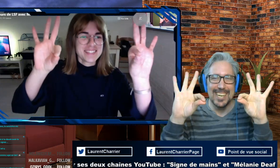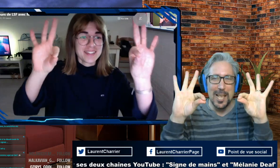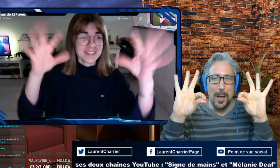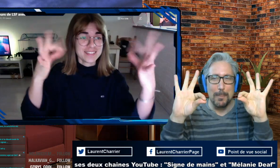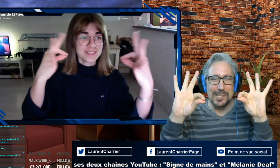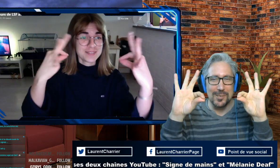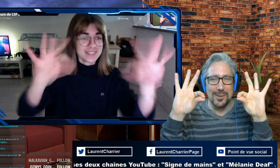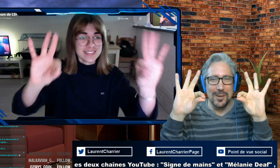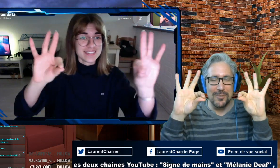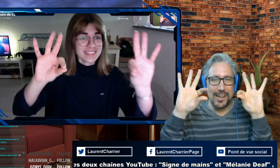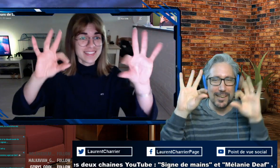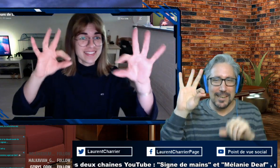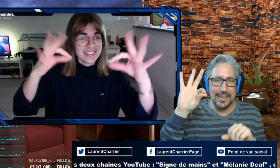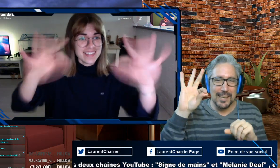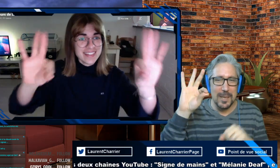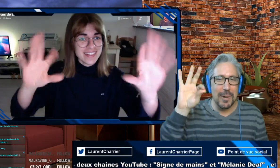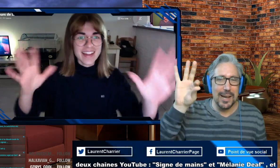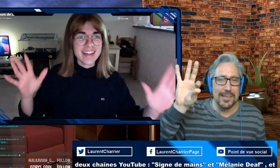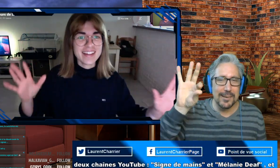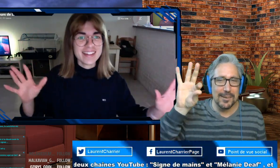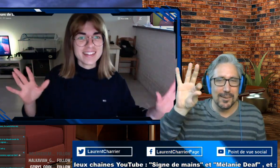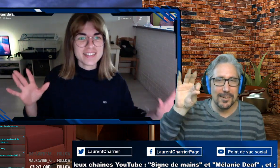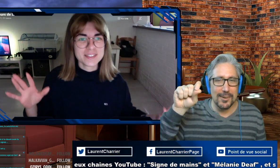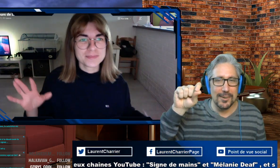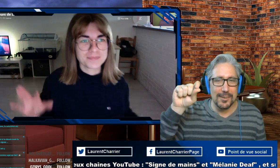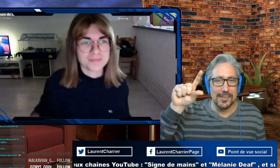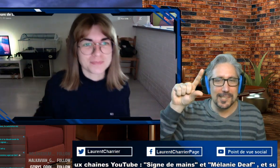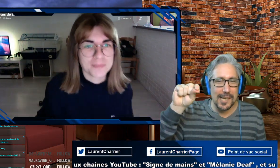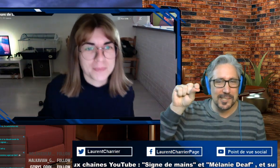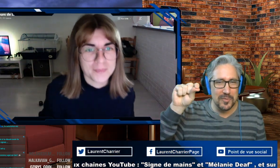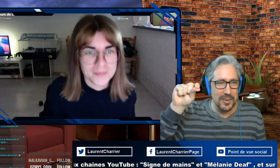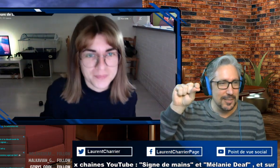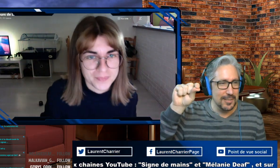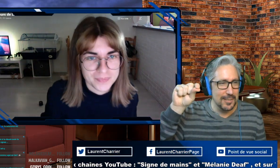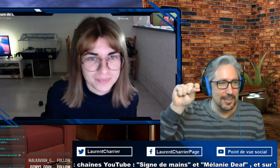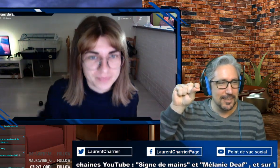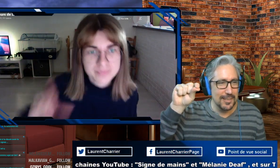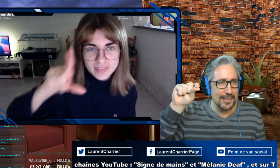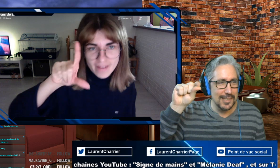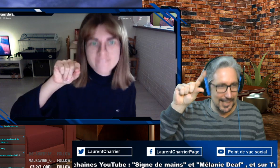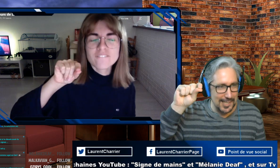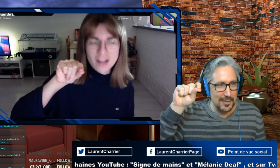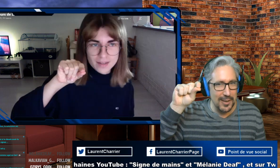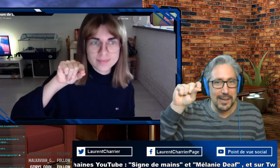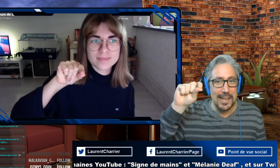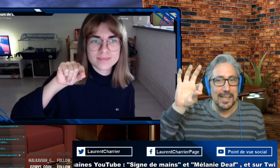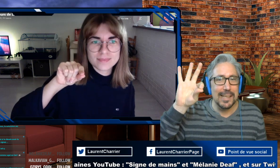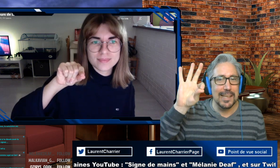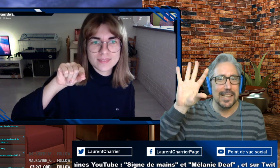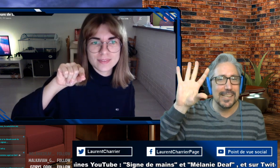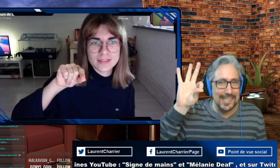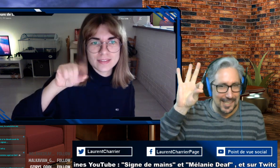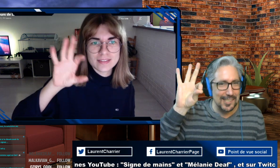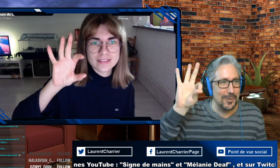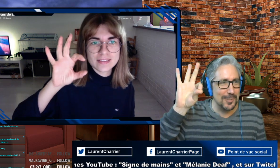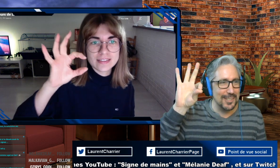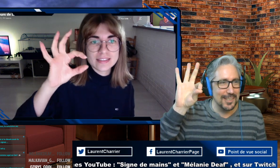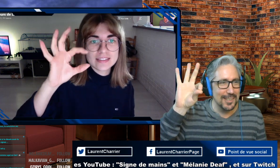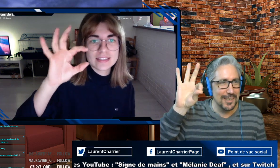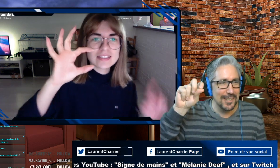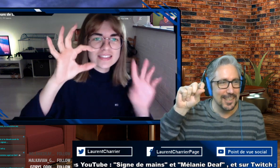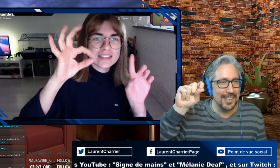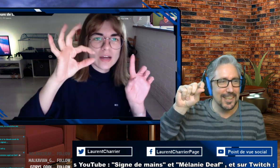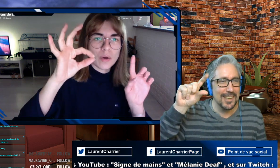Voilà. Parce que voilà, et pareil, ça c'est 20, Et ça, c'est